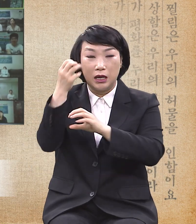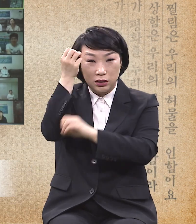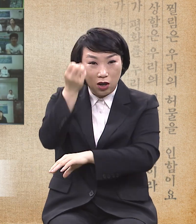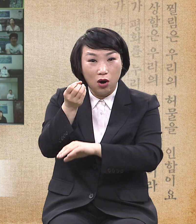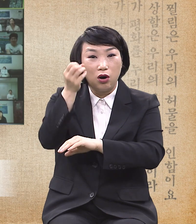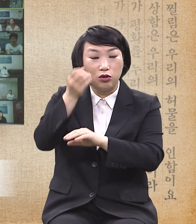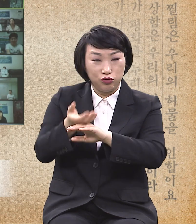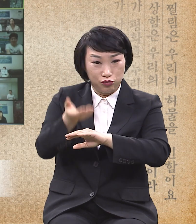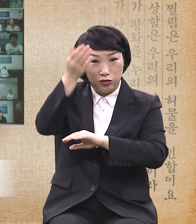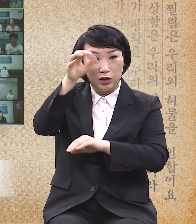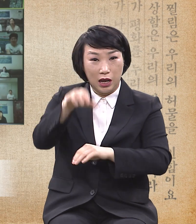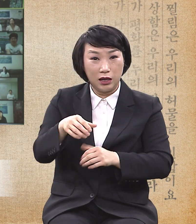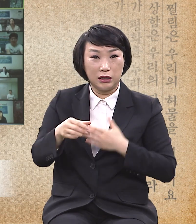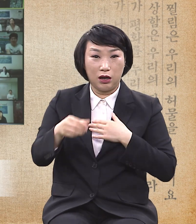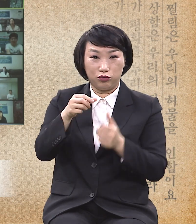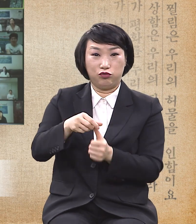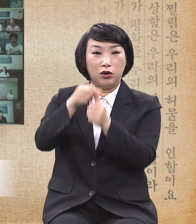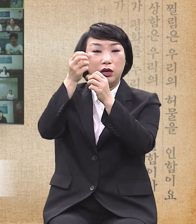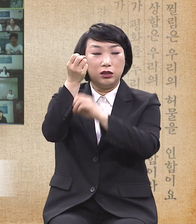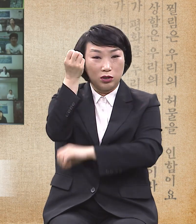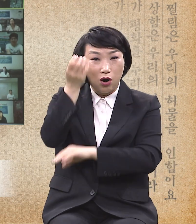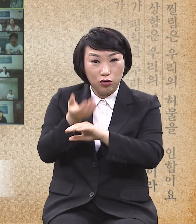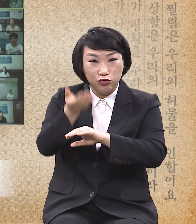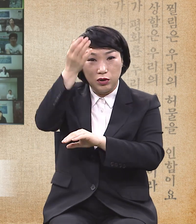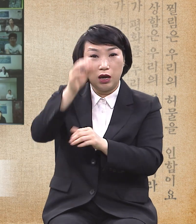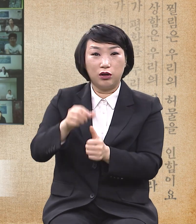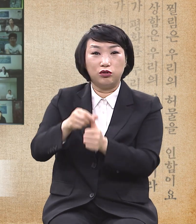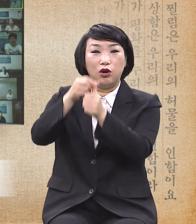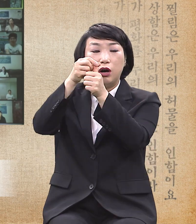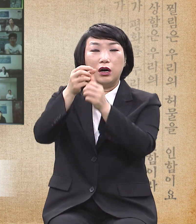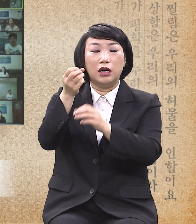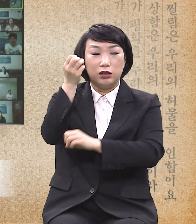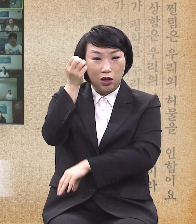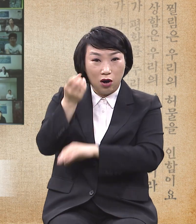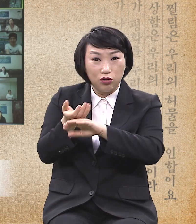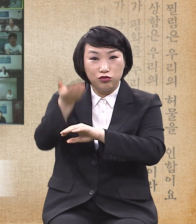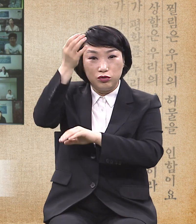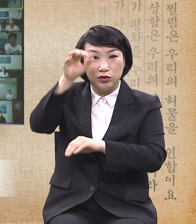토에 구원의 토에 그리스도의 토에 그가 세운